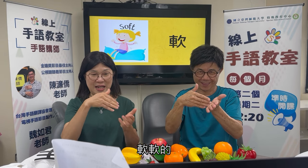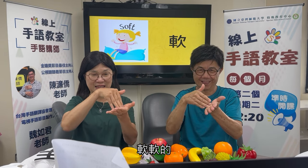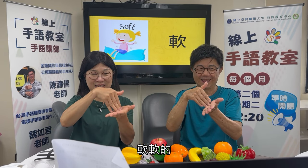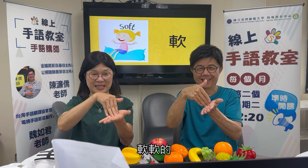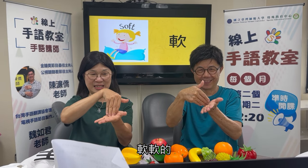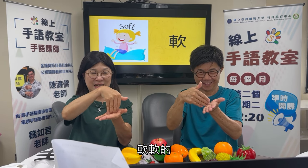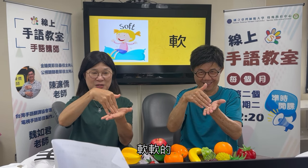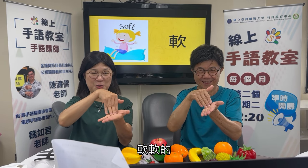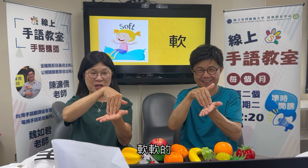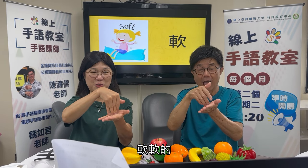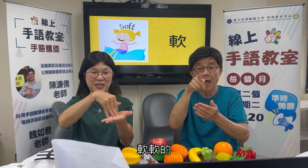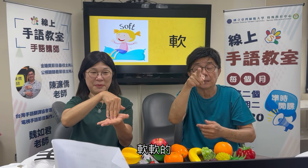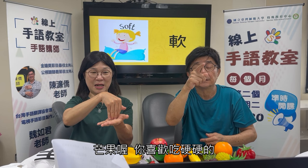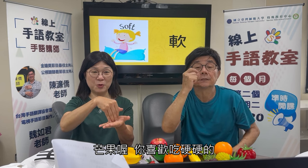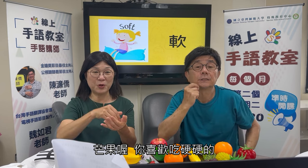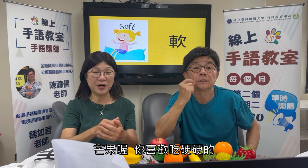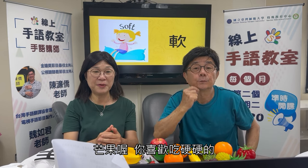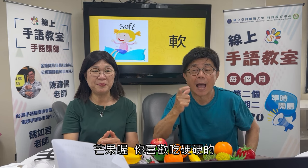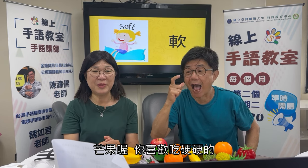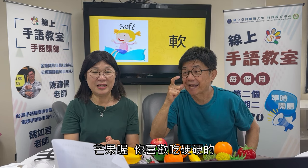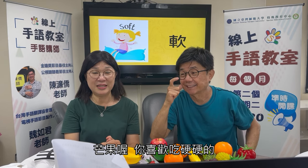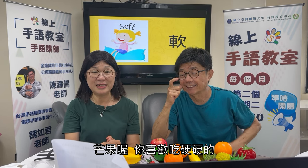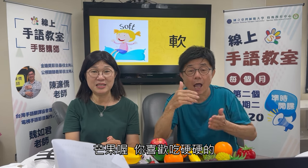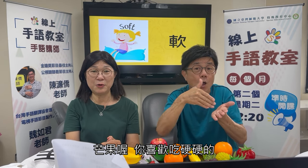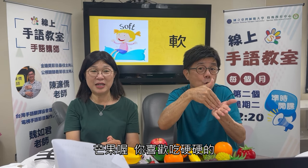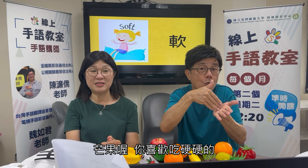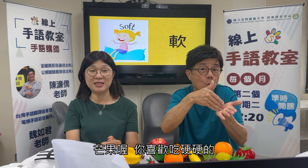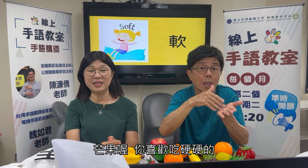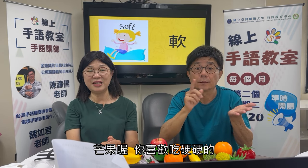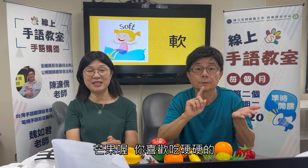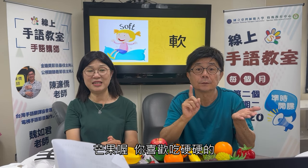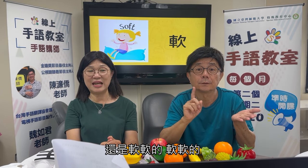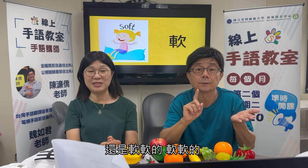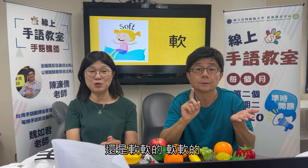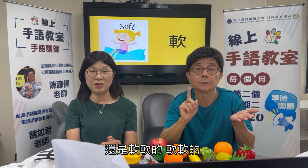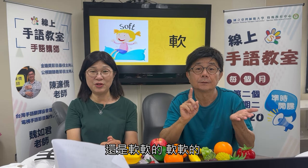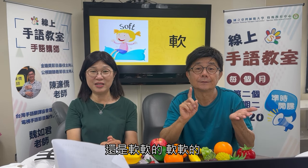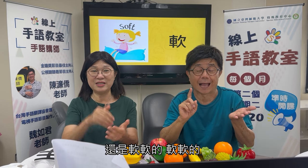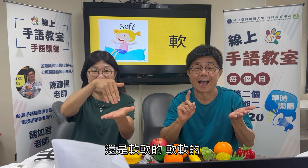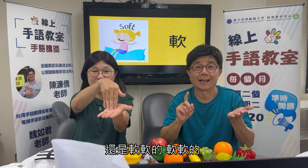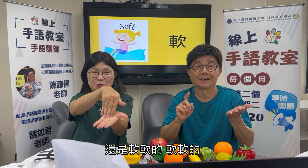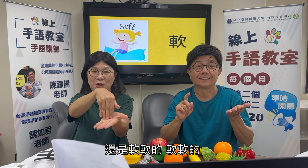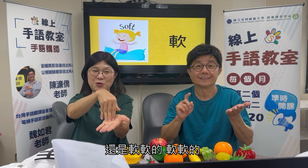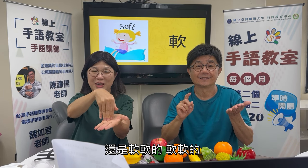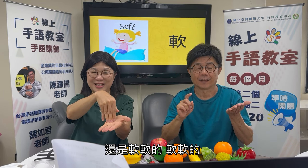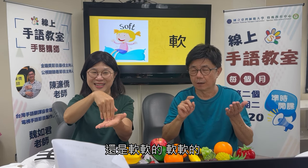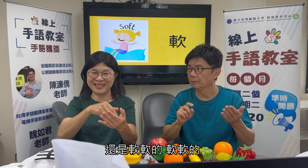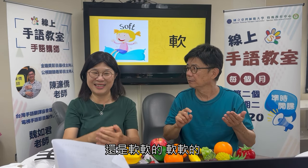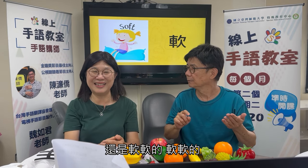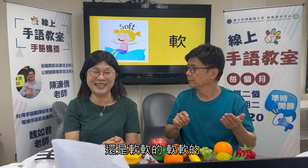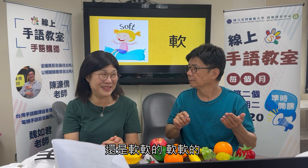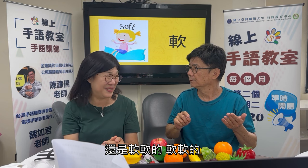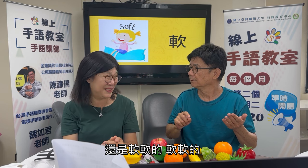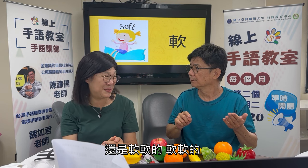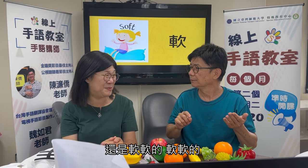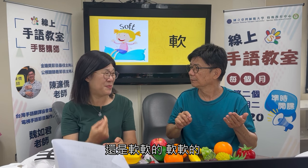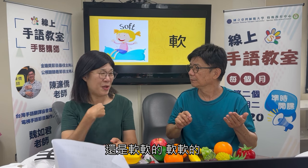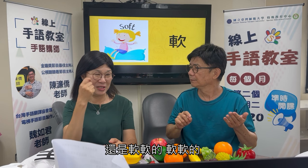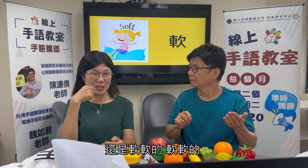的，软软的芒果。你喜欢吃硬硬的还是软软的呢？软软的，喜欢